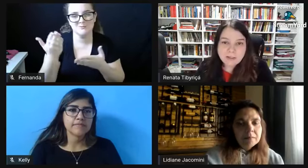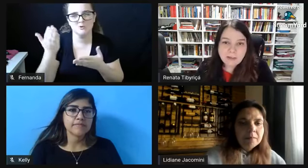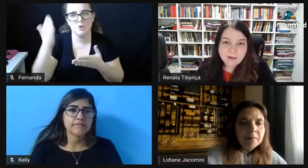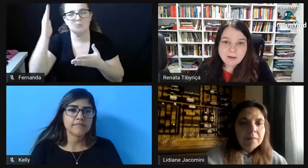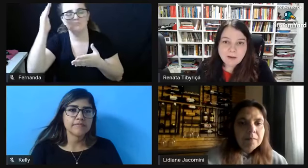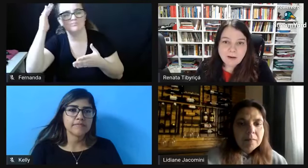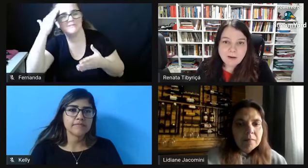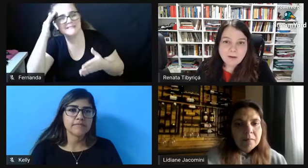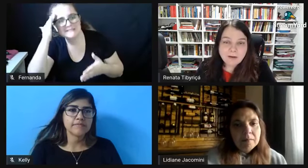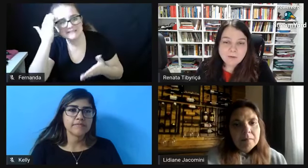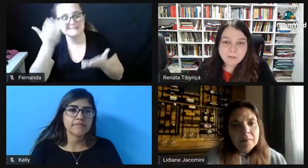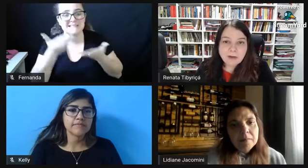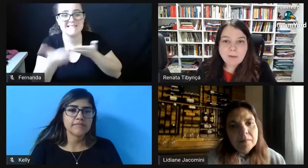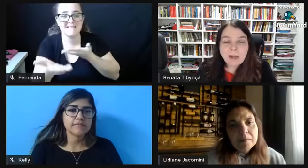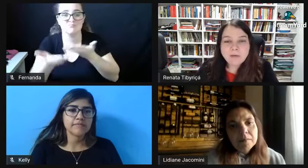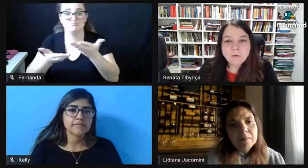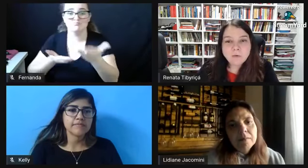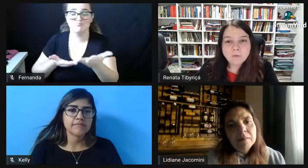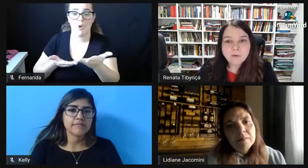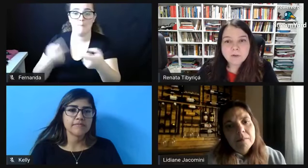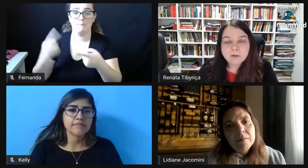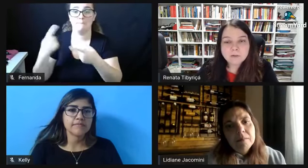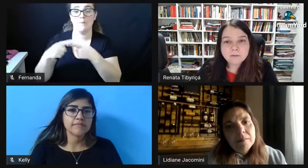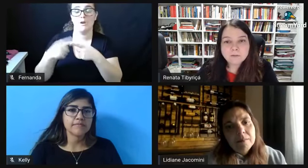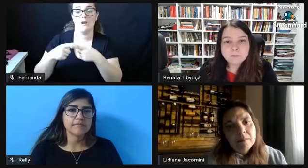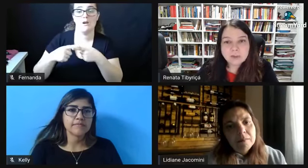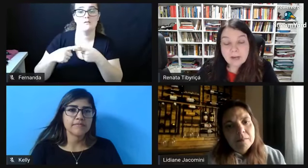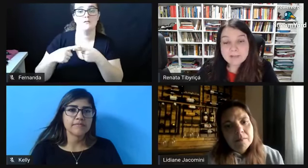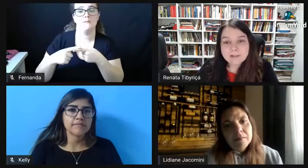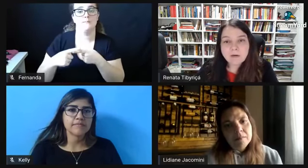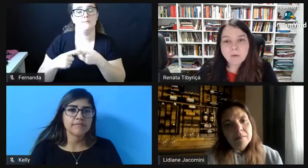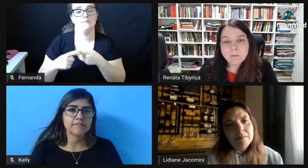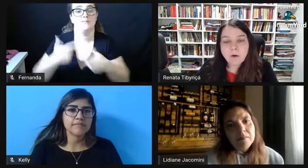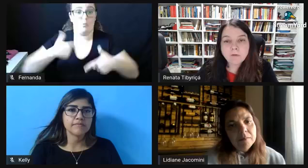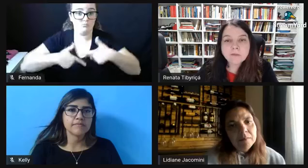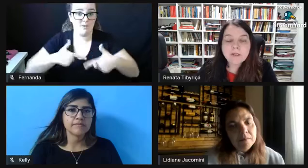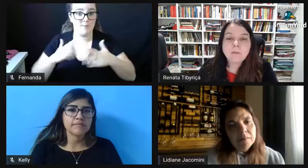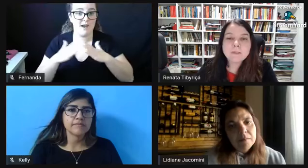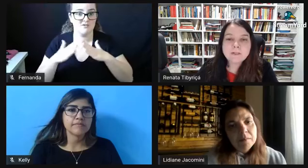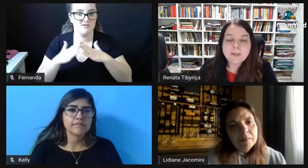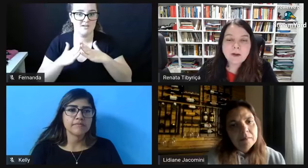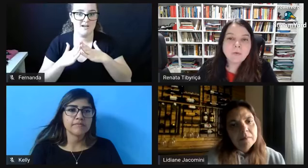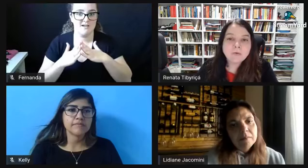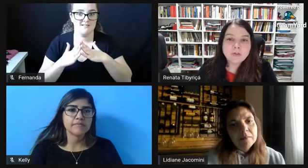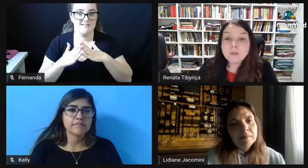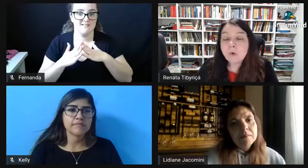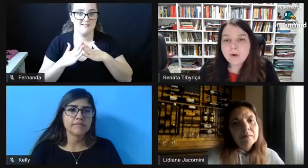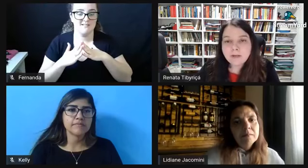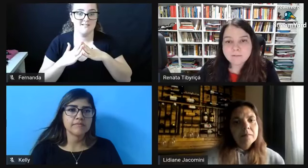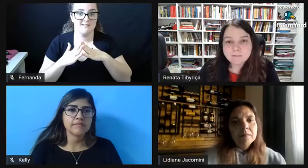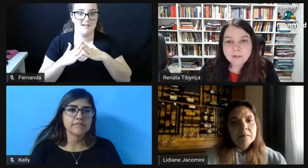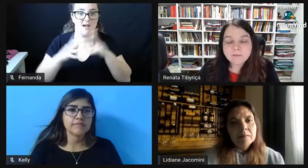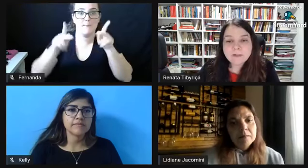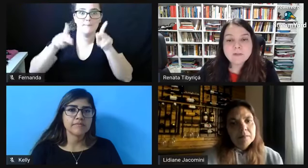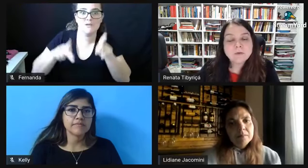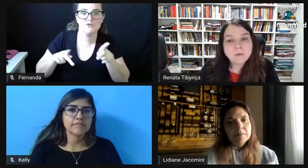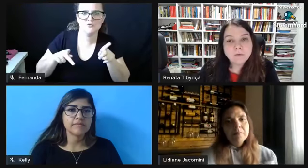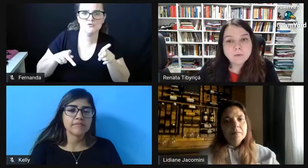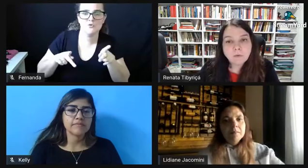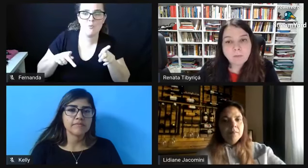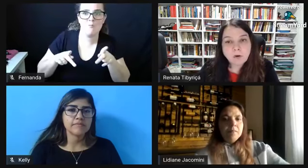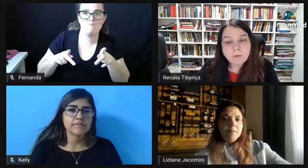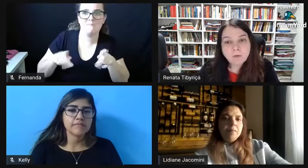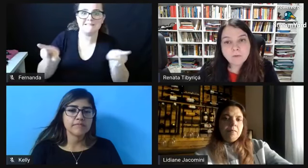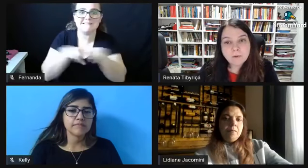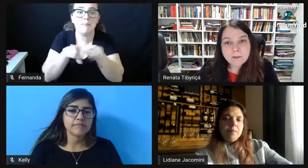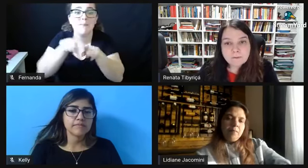repente, de que o trabalho de casa, né, o home office, ele possa ser algo de escolha, às vezes,